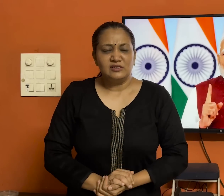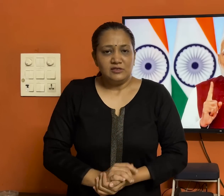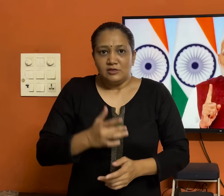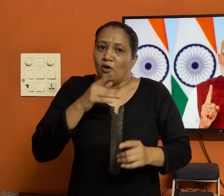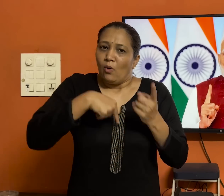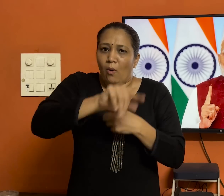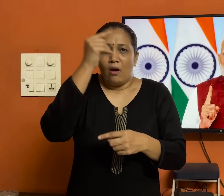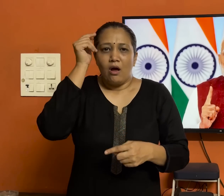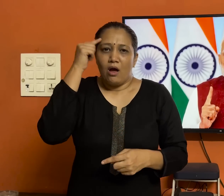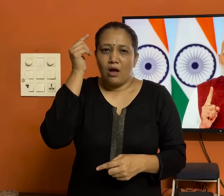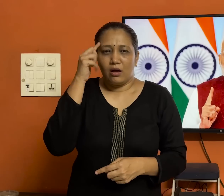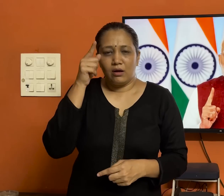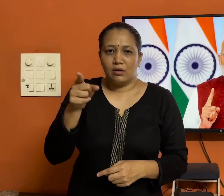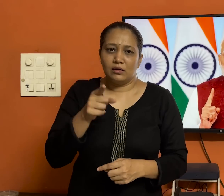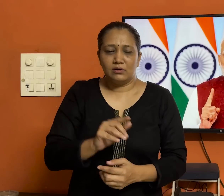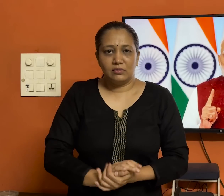जान चुका है